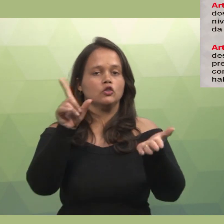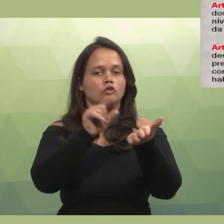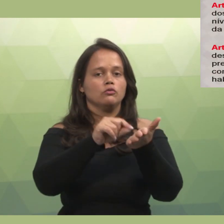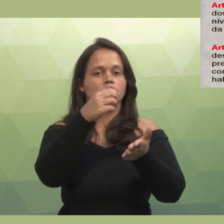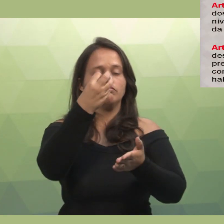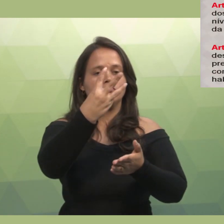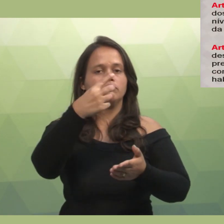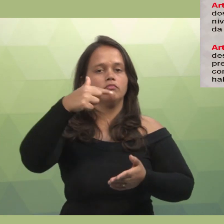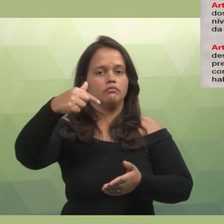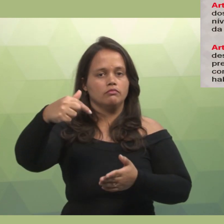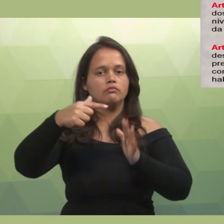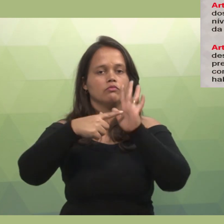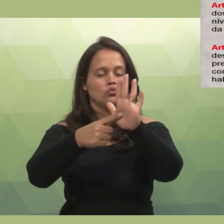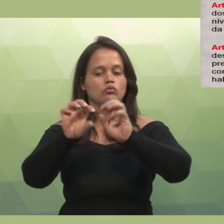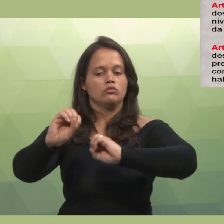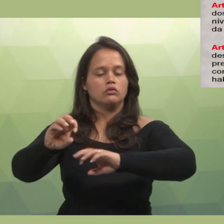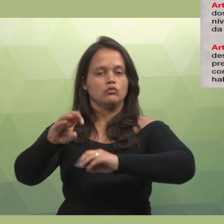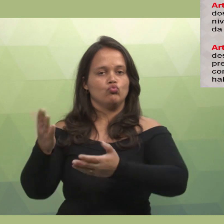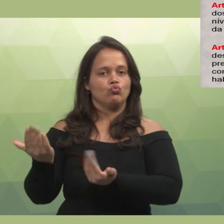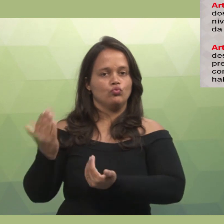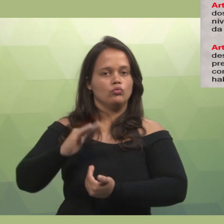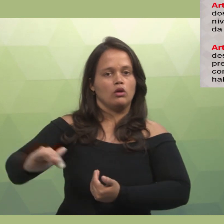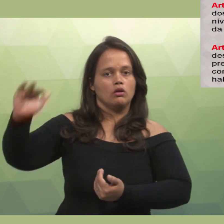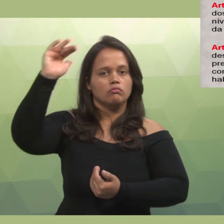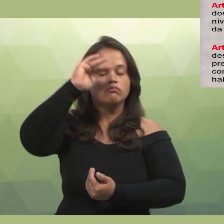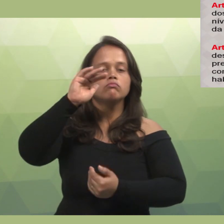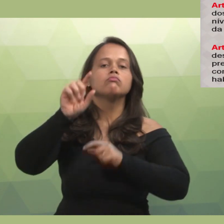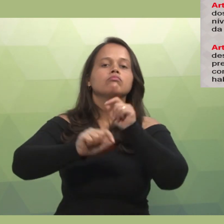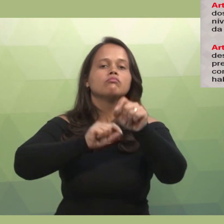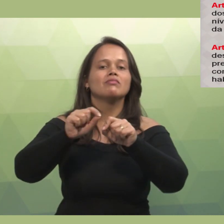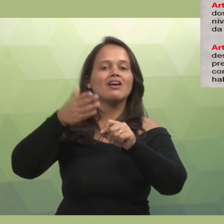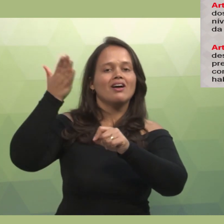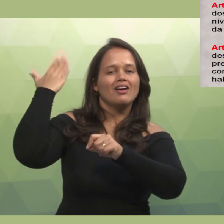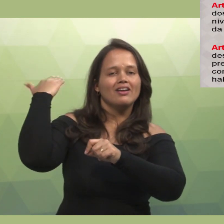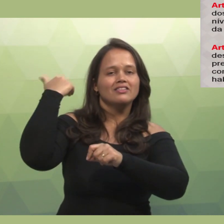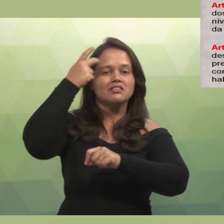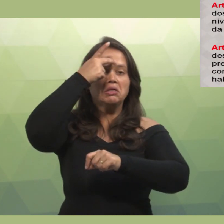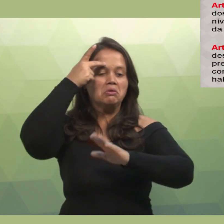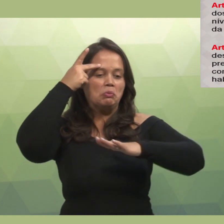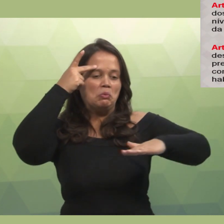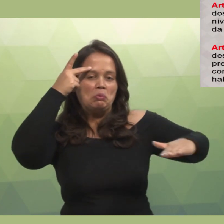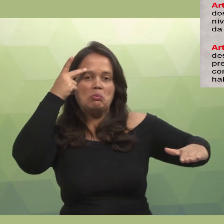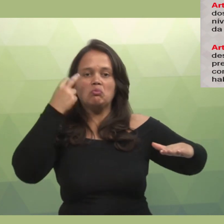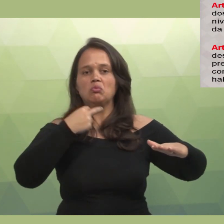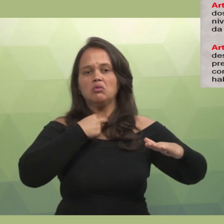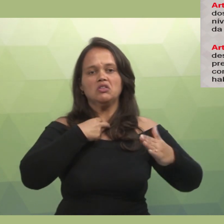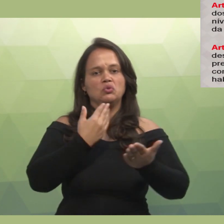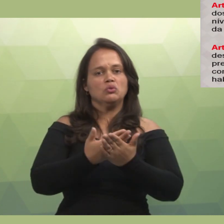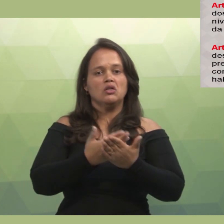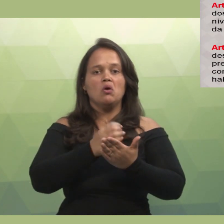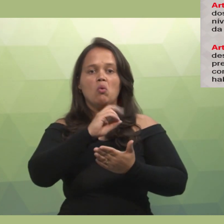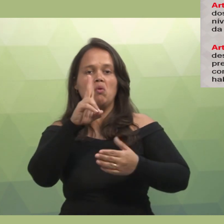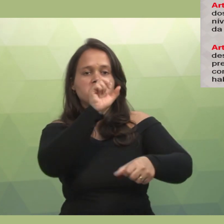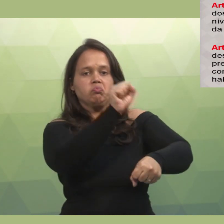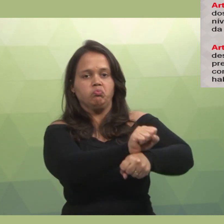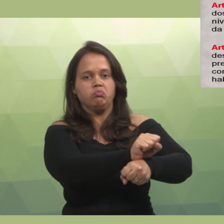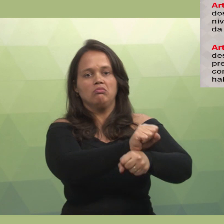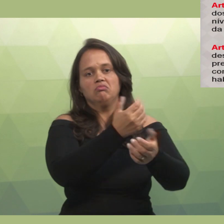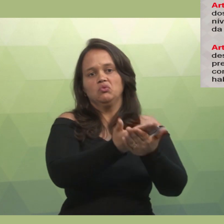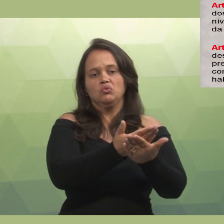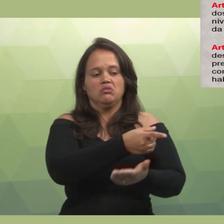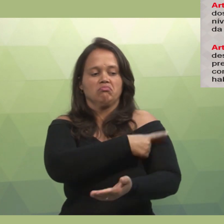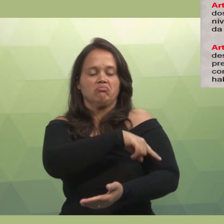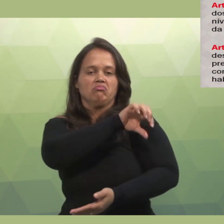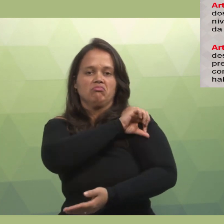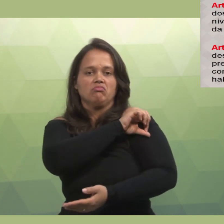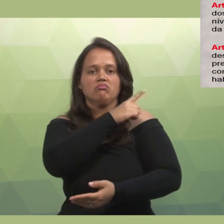de jovens e adultos será destinada àqueles que não tiveram acesso ou continuidade de estudos no ensino fundamental e médio